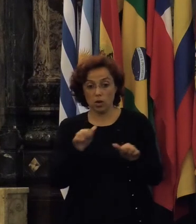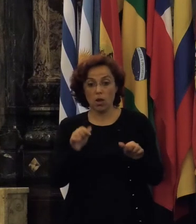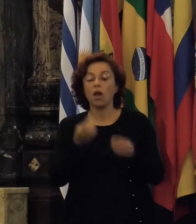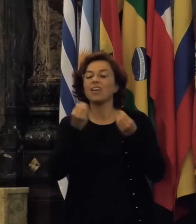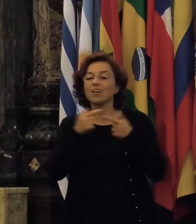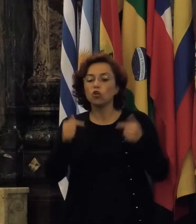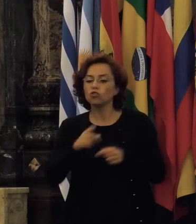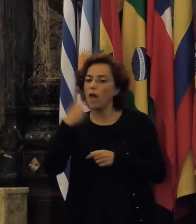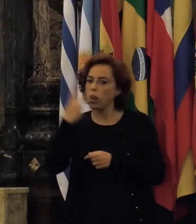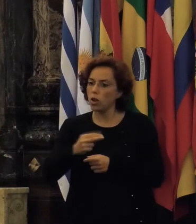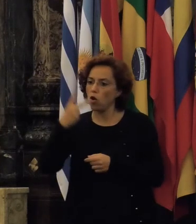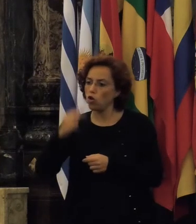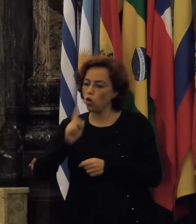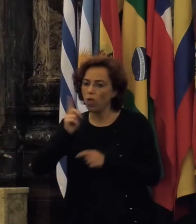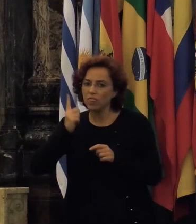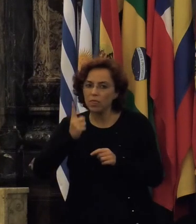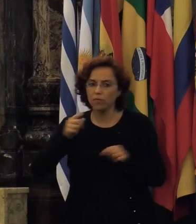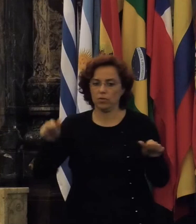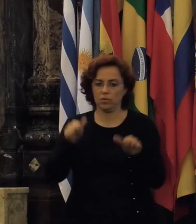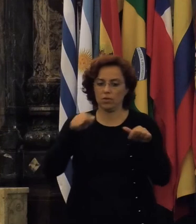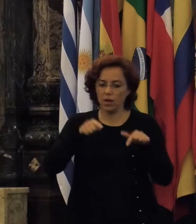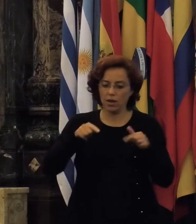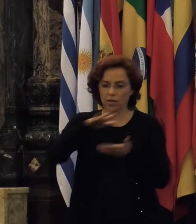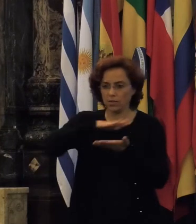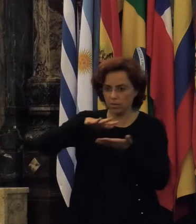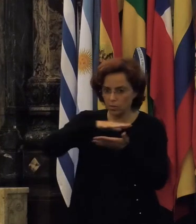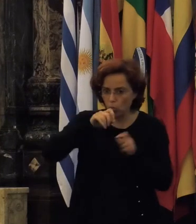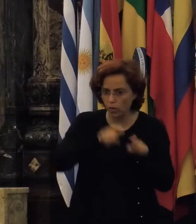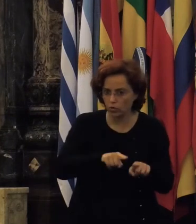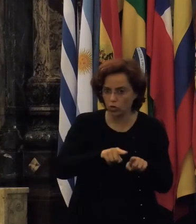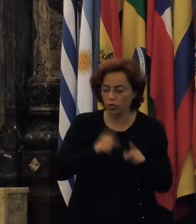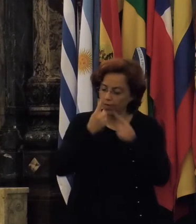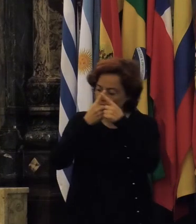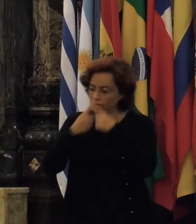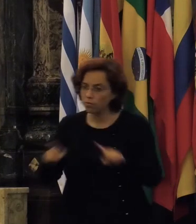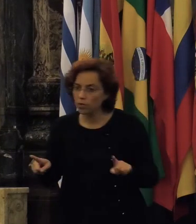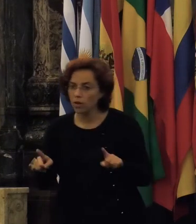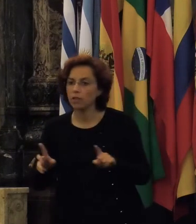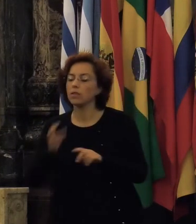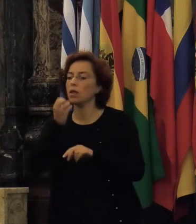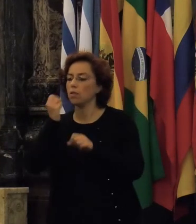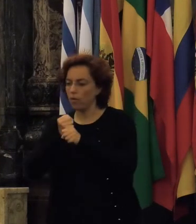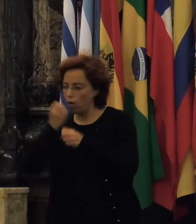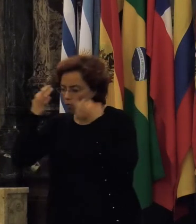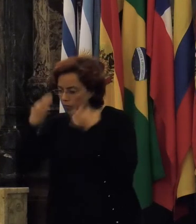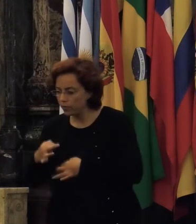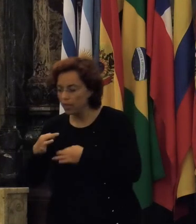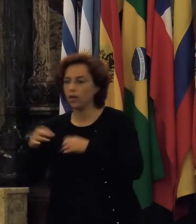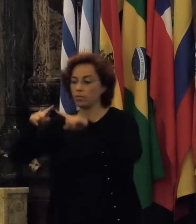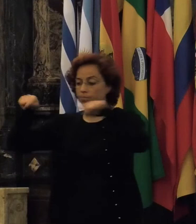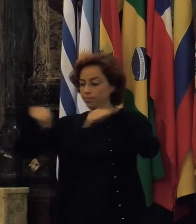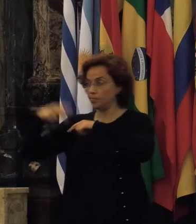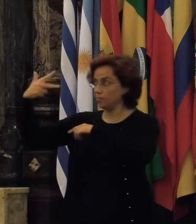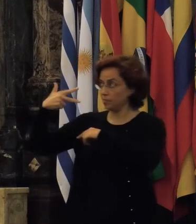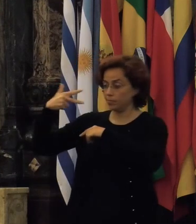no hacer es lo que debería primar en esos entornos, que es distinto a una buena práctica de la cámara Gesell.